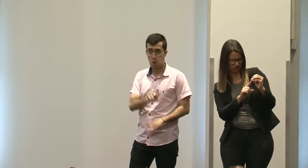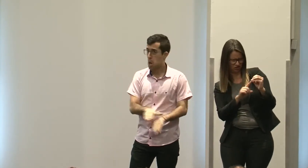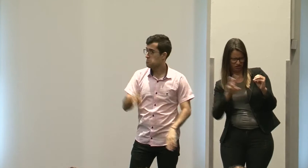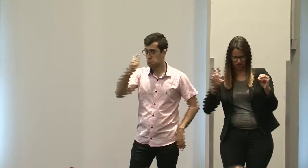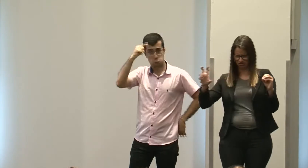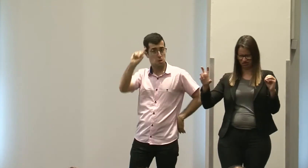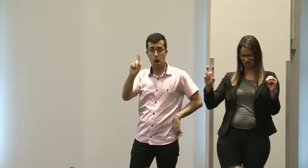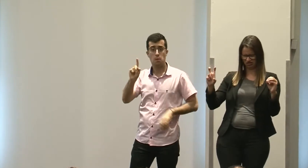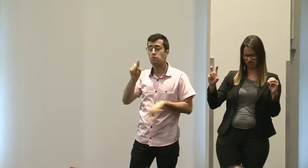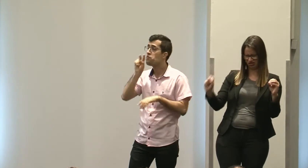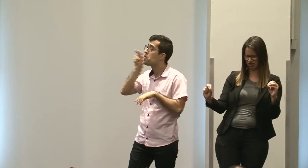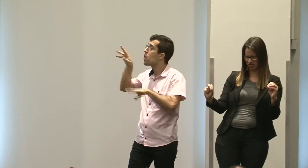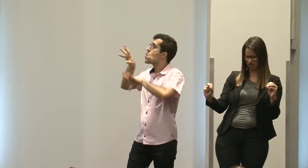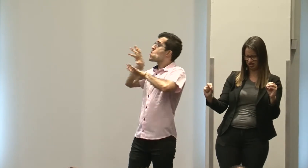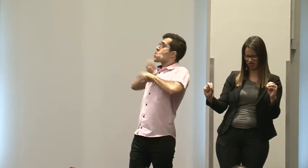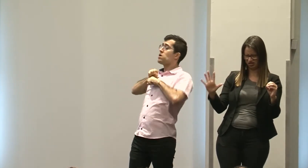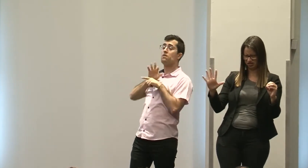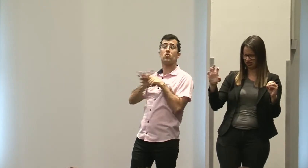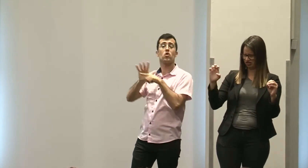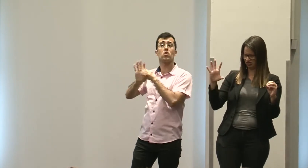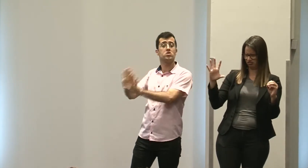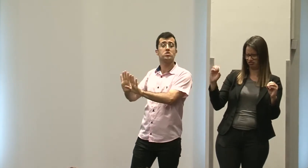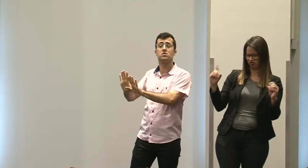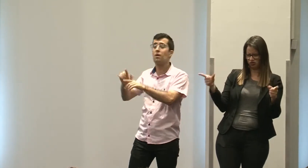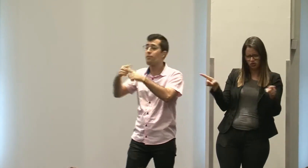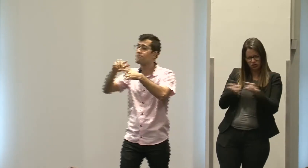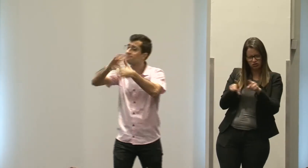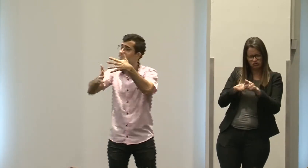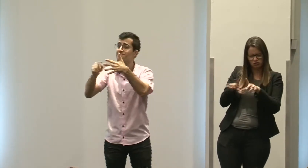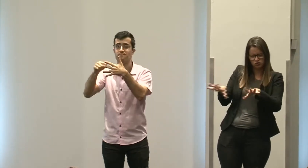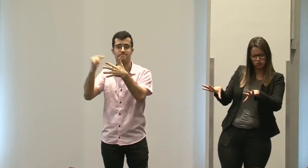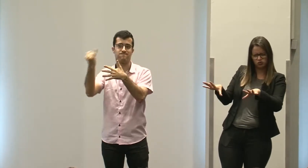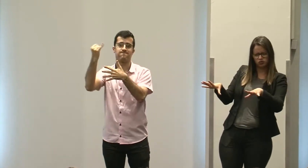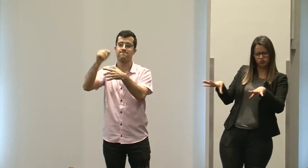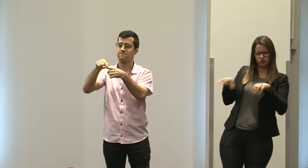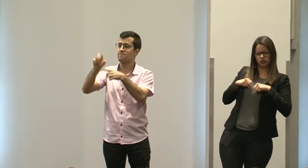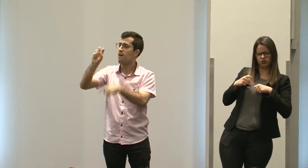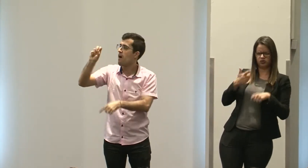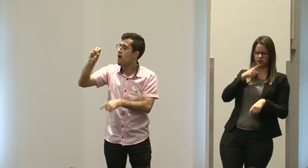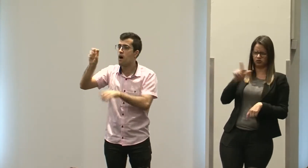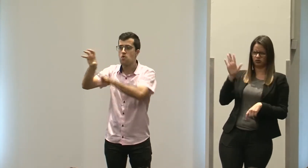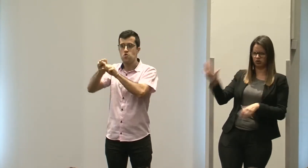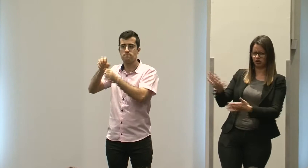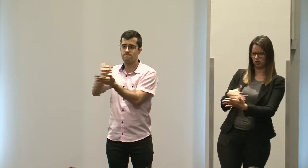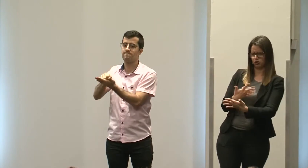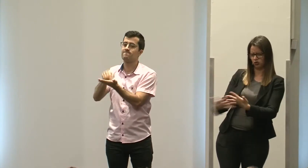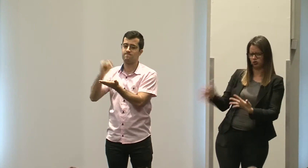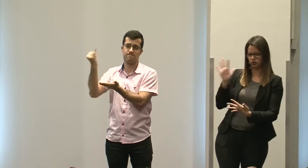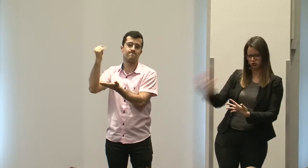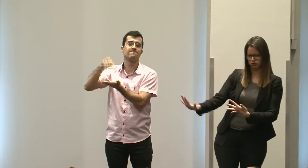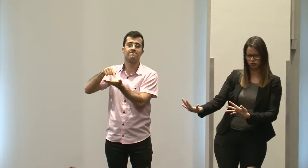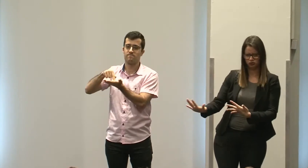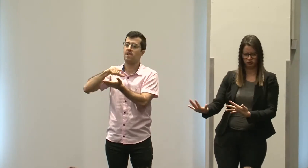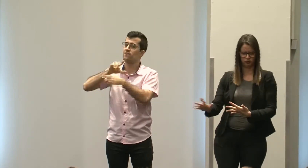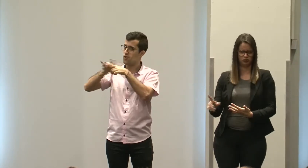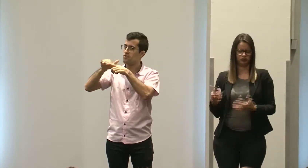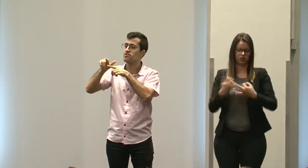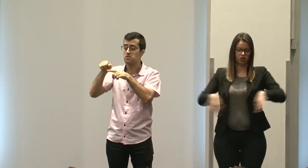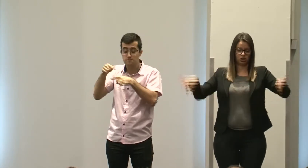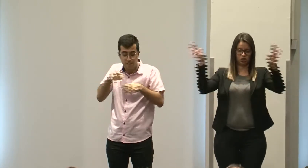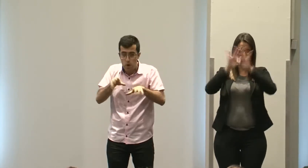aí. Ela não sabe se é V, se é O, o que é. Ela apenas reproduz o sinal, e é importante